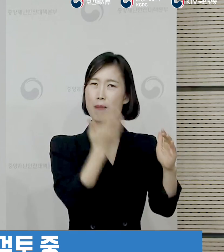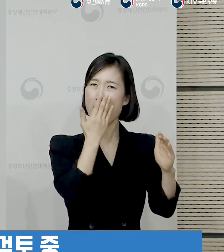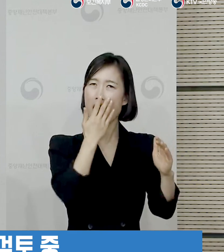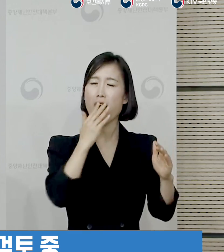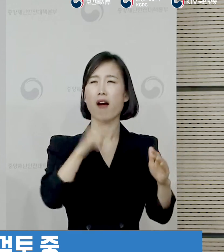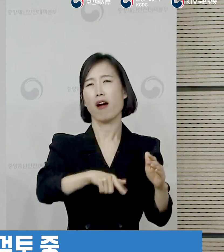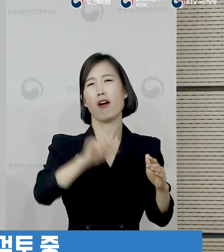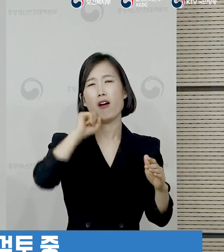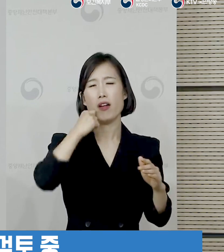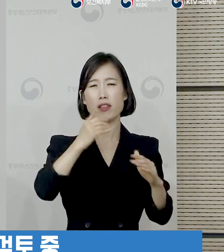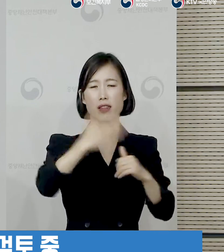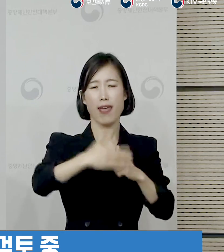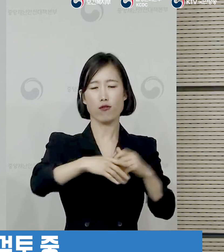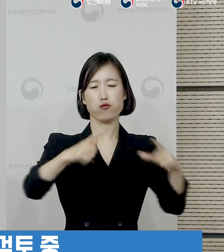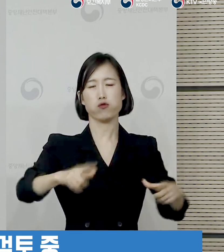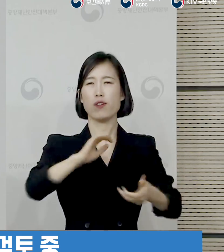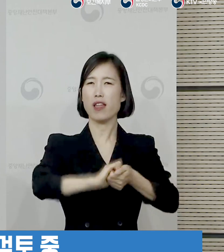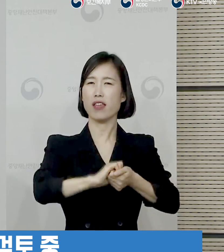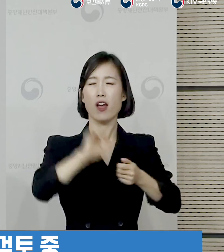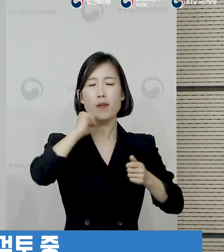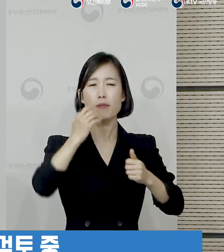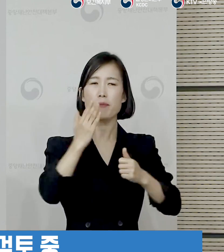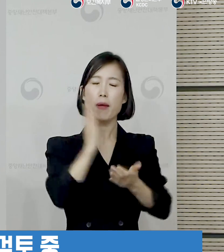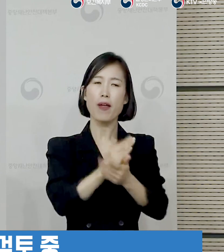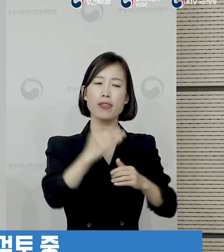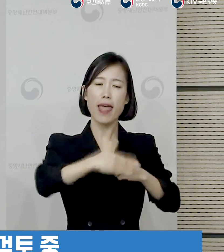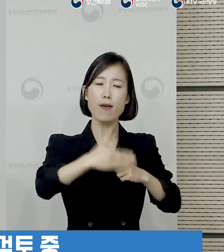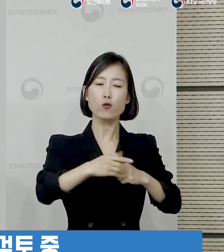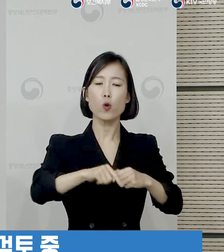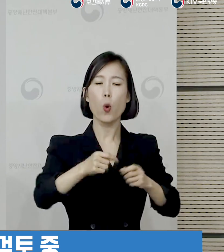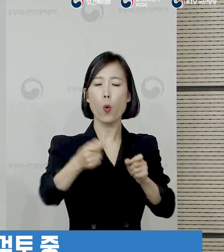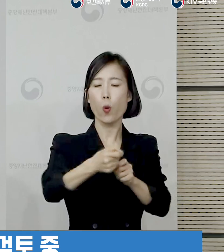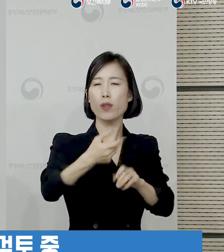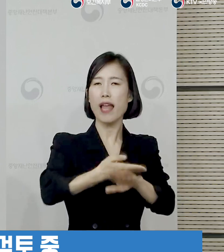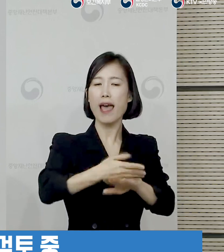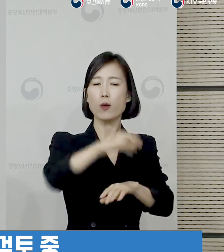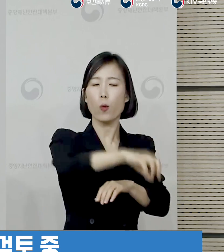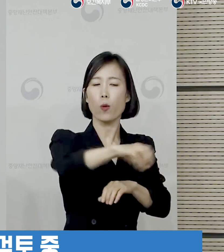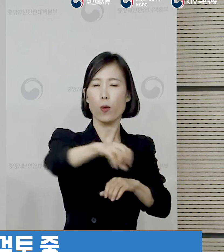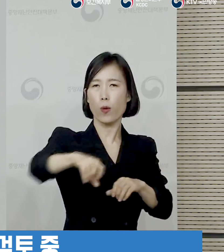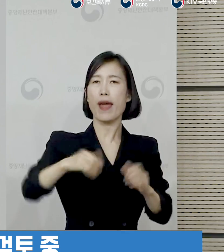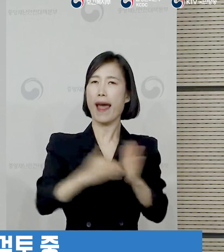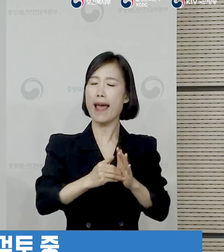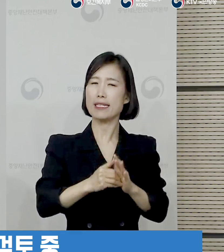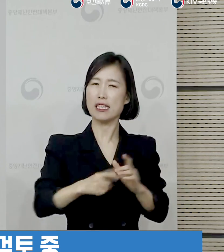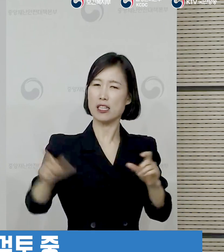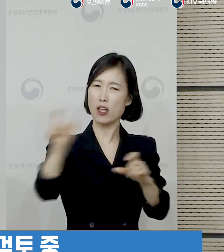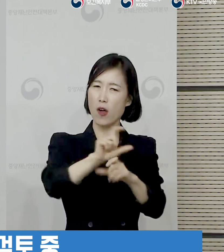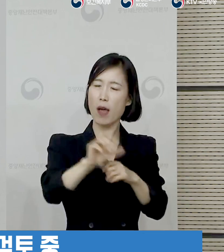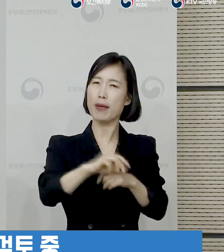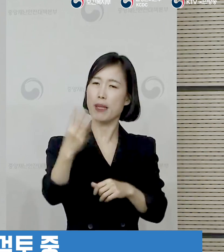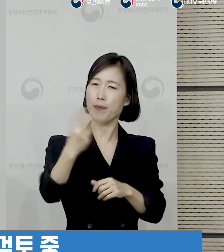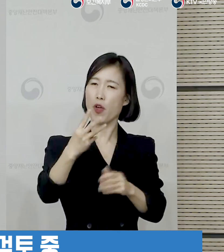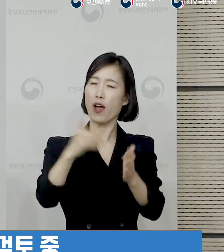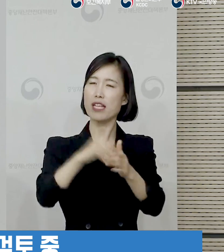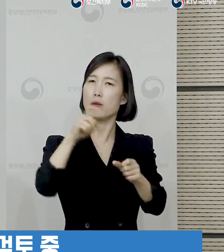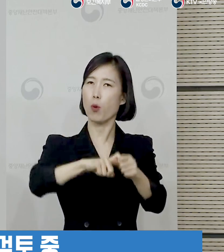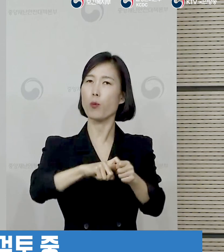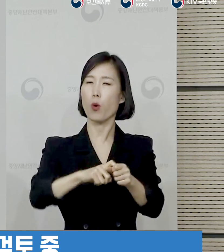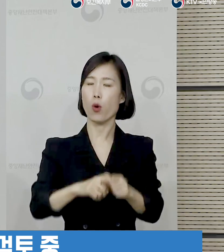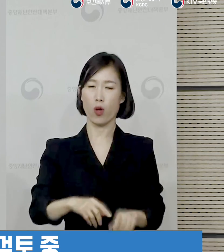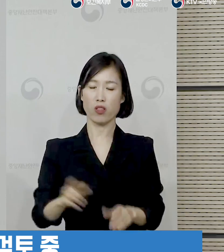대구, 경북 인근 지역까지 해서 한 3,000명까지 해서 하는 방안도 있고요. 그 다음에 그걸